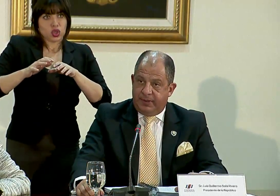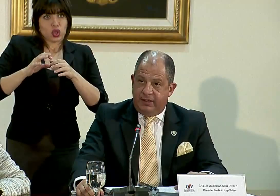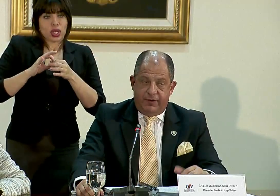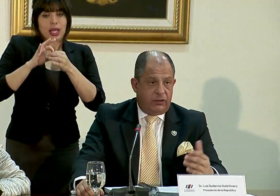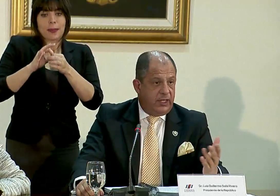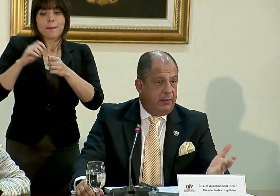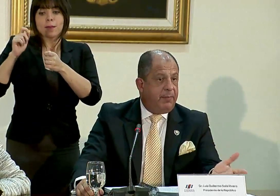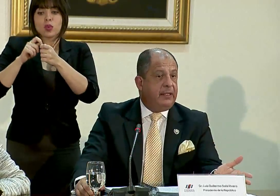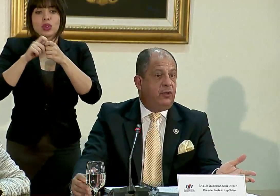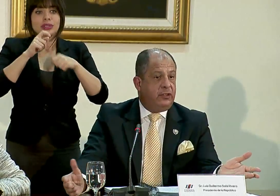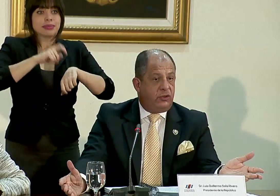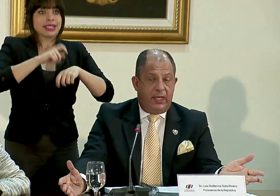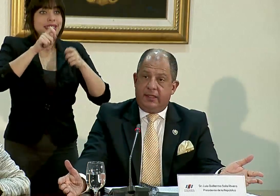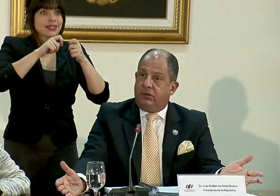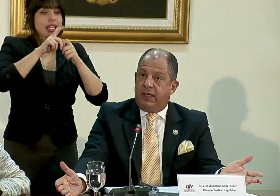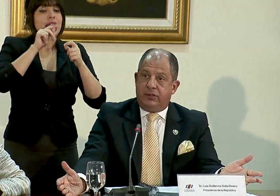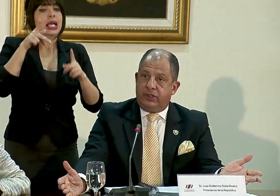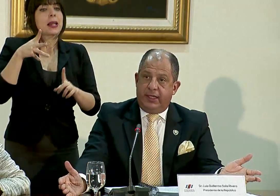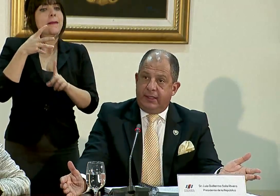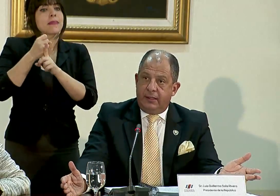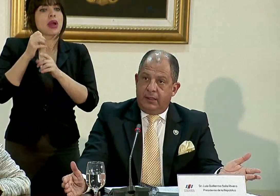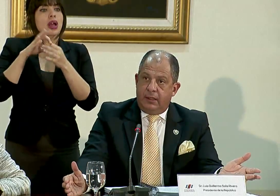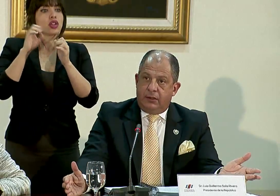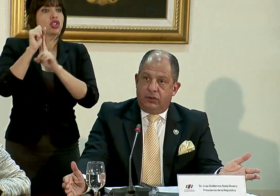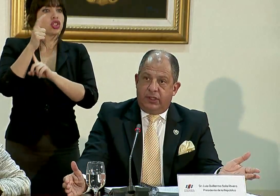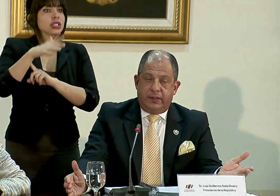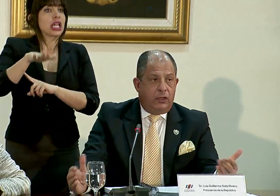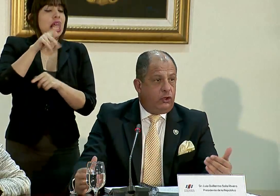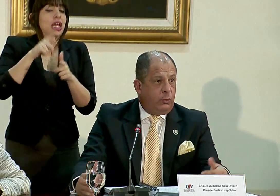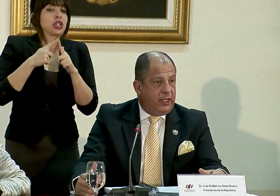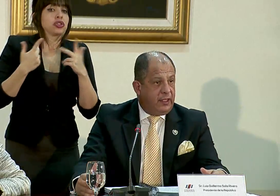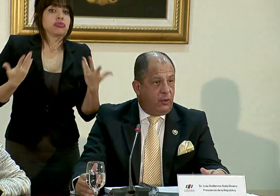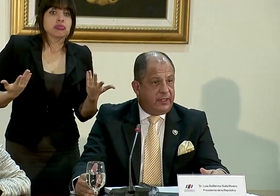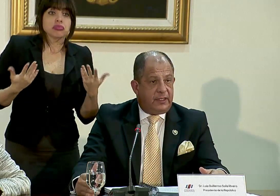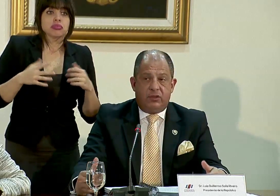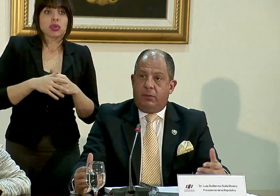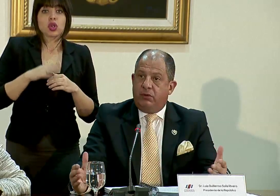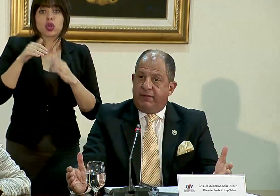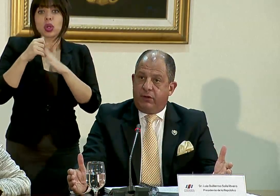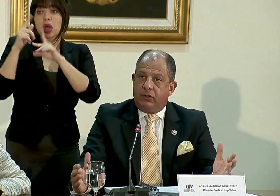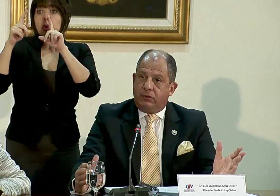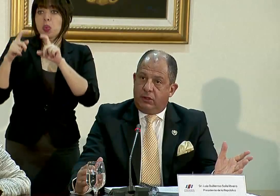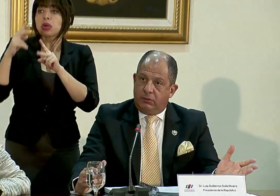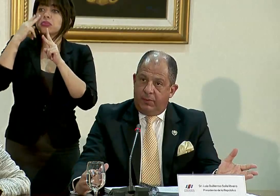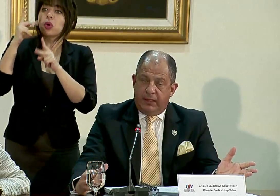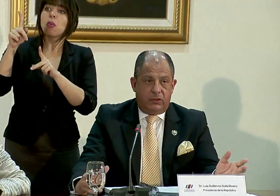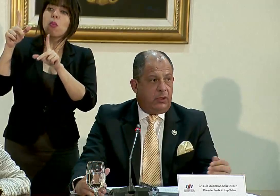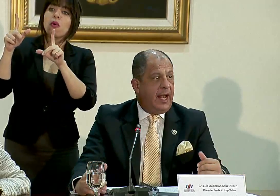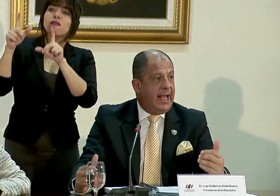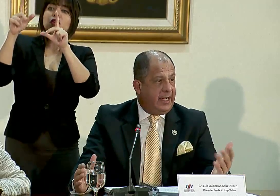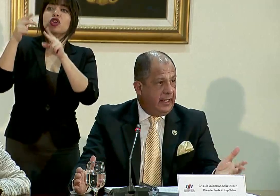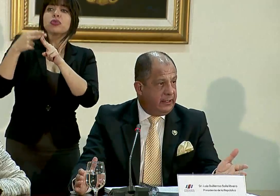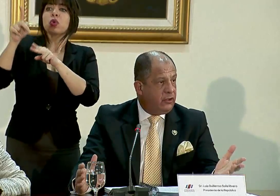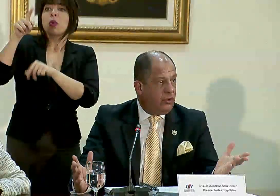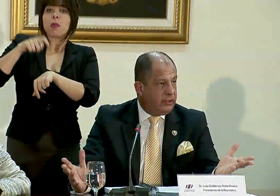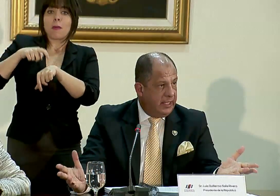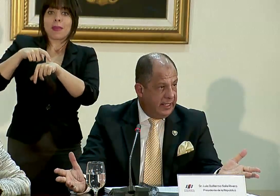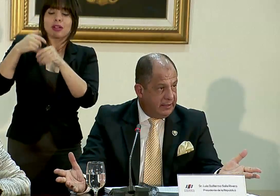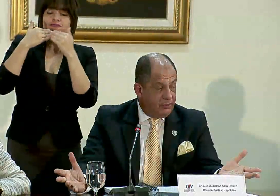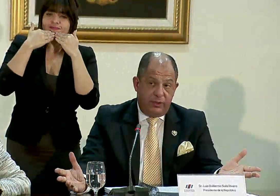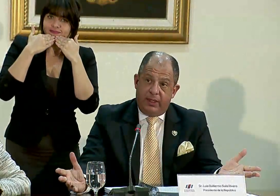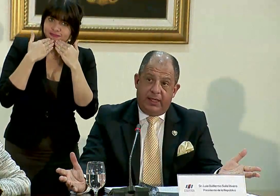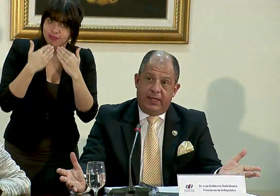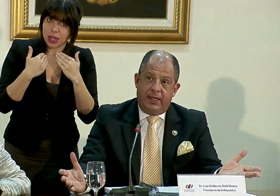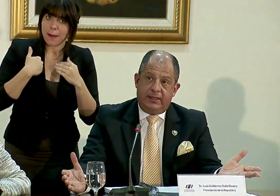programas específicos y el impacto que esto tenga sobre la sociedad entonces tomo las encuestas como una foto de un momento agradezco